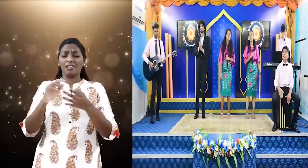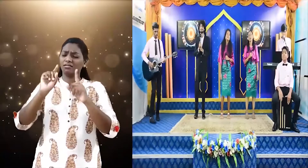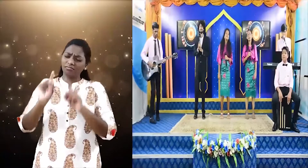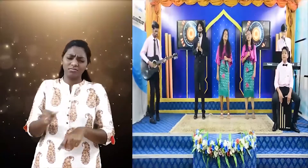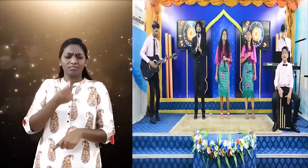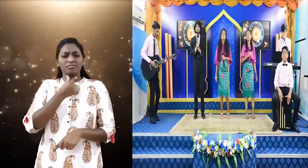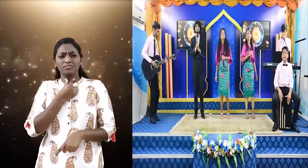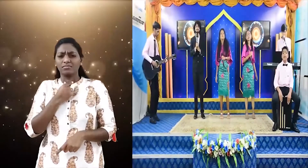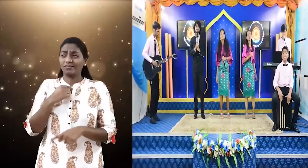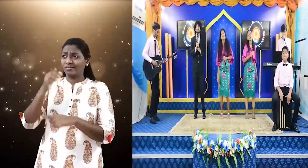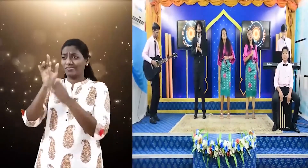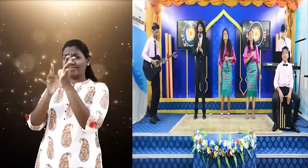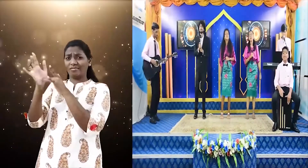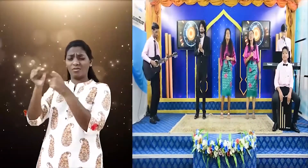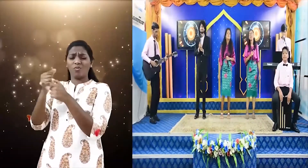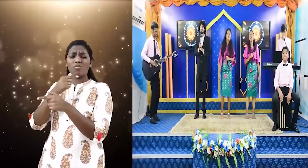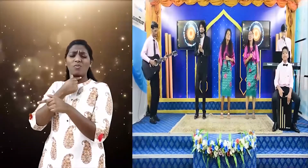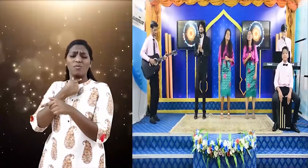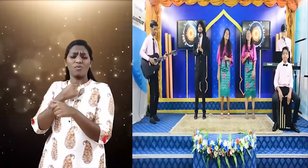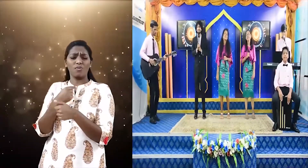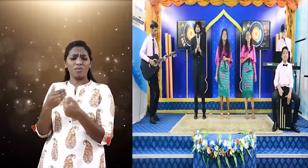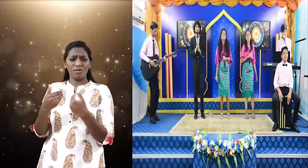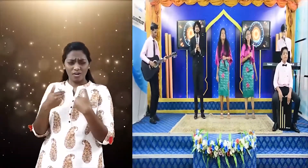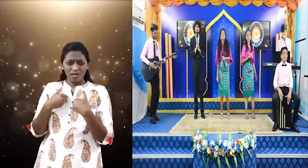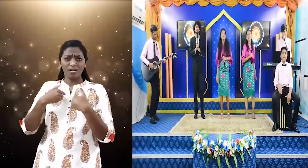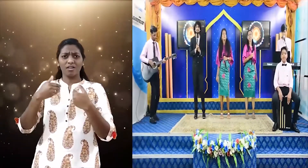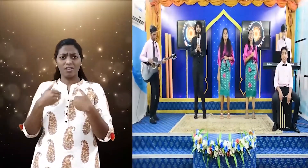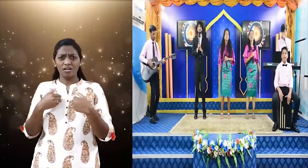उसकी इच्छा हमारे लिए